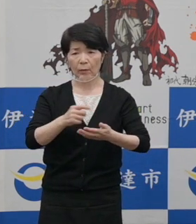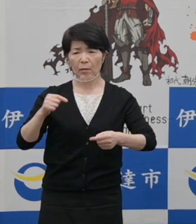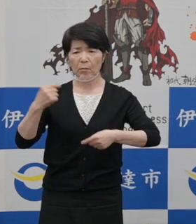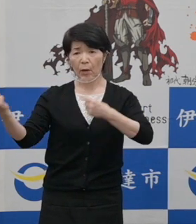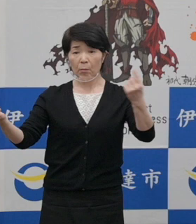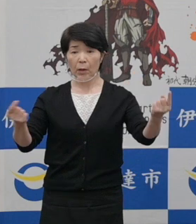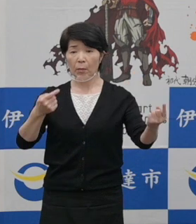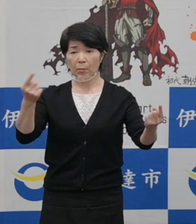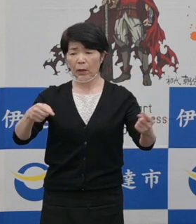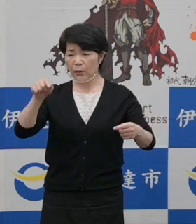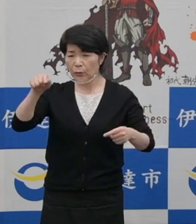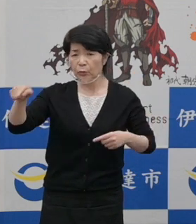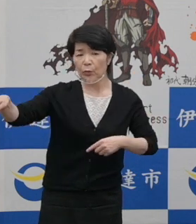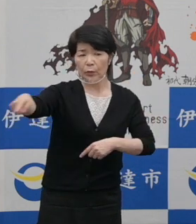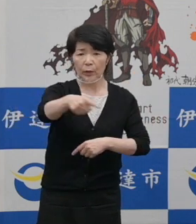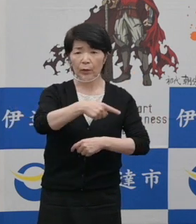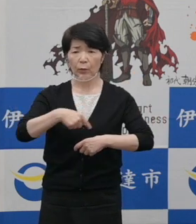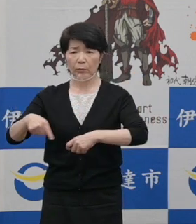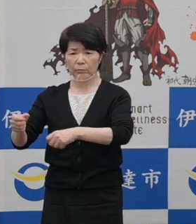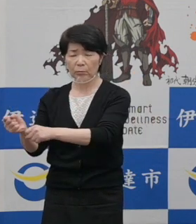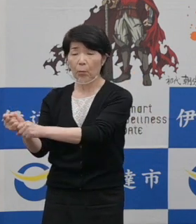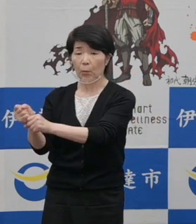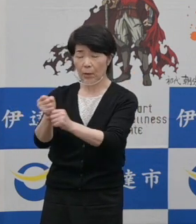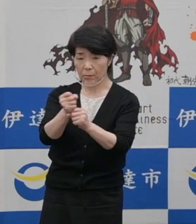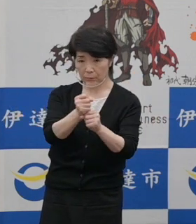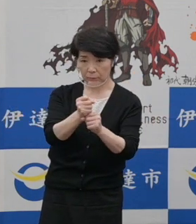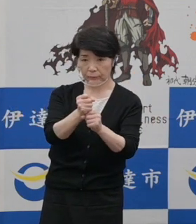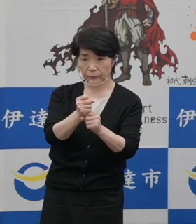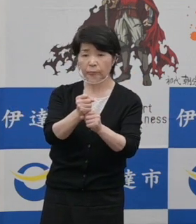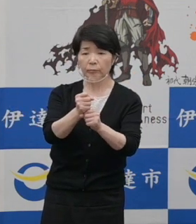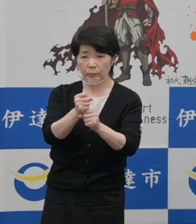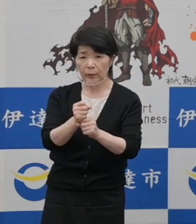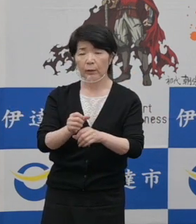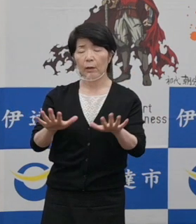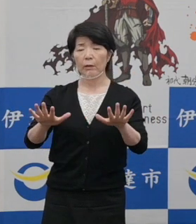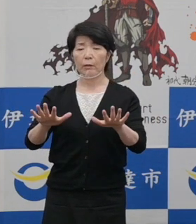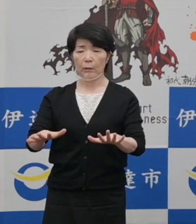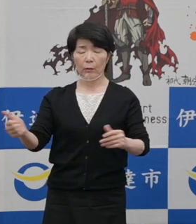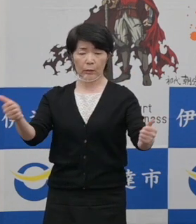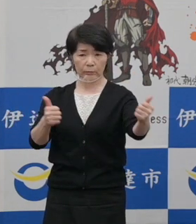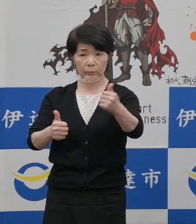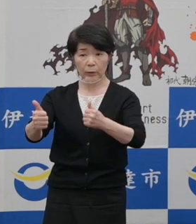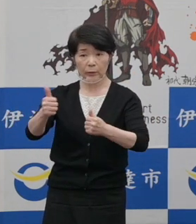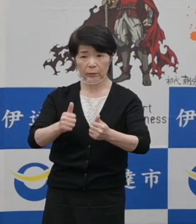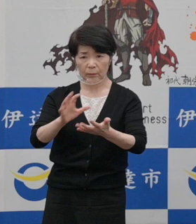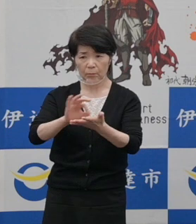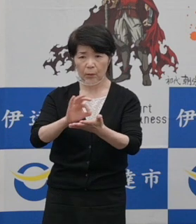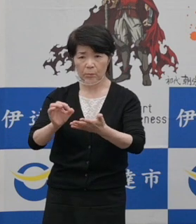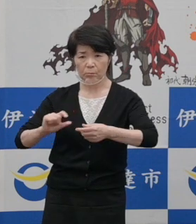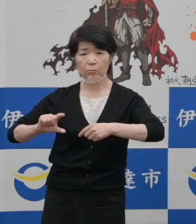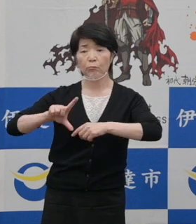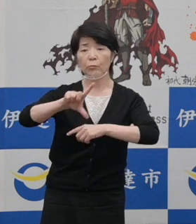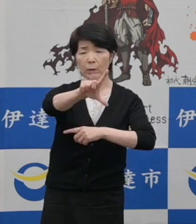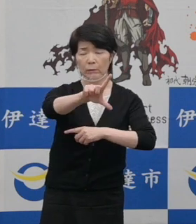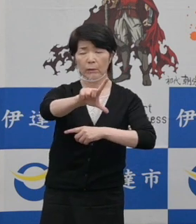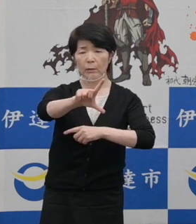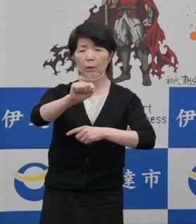す、またはここから消費を入れるということの絶好の機会だということ